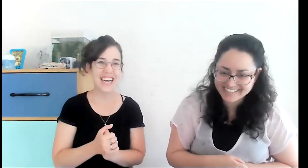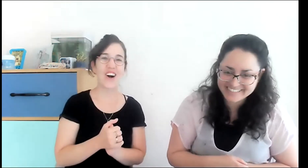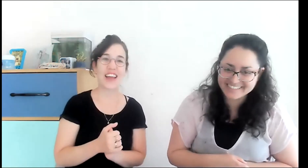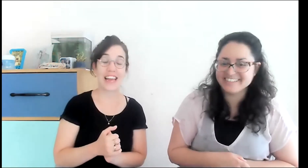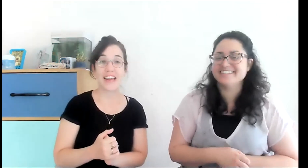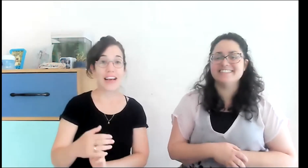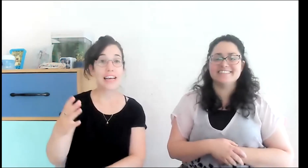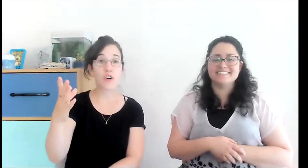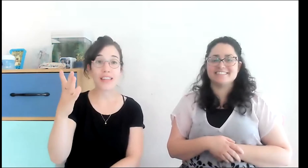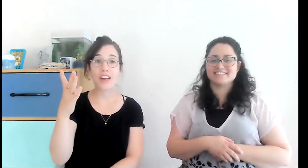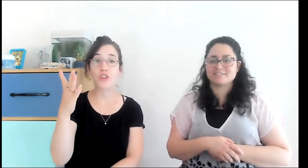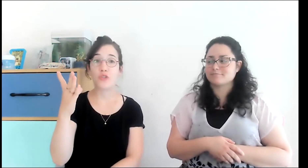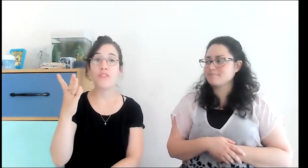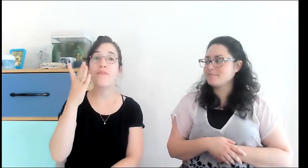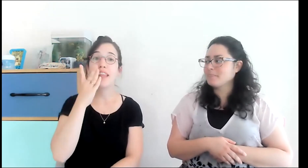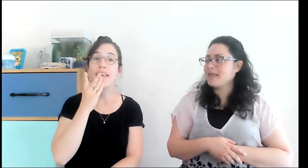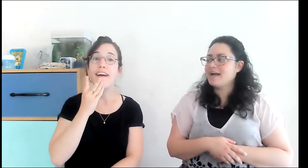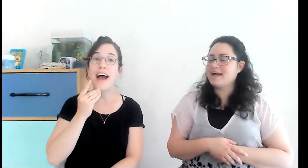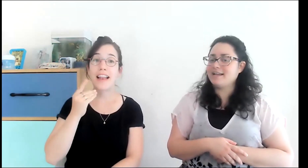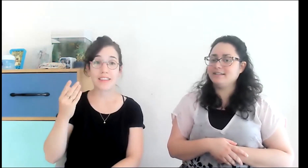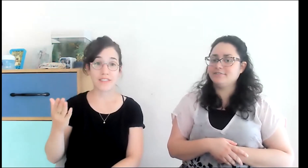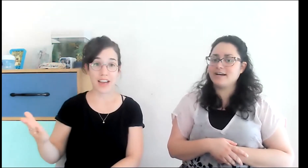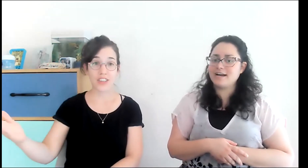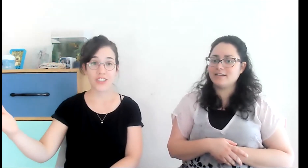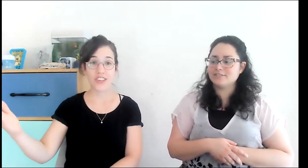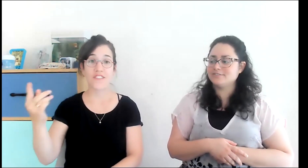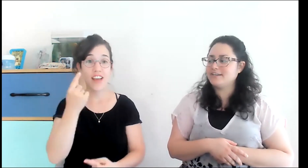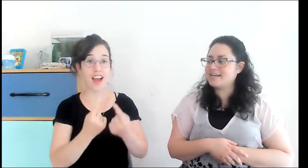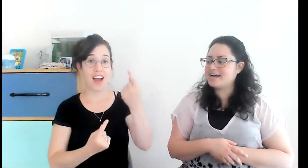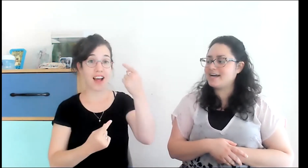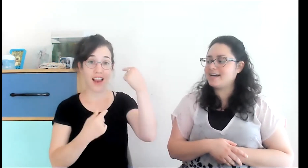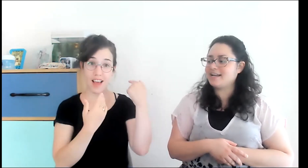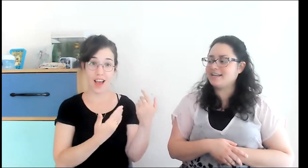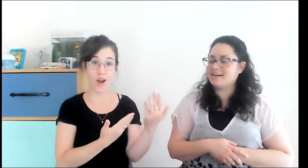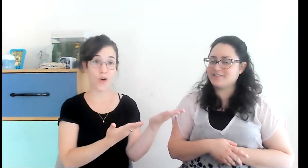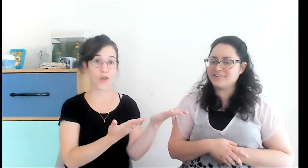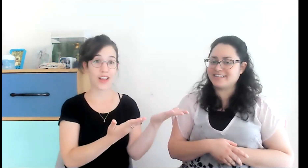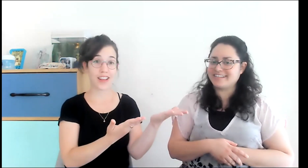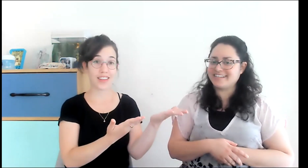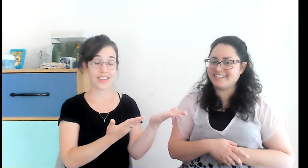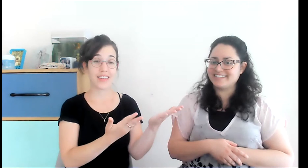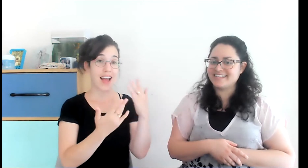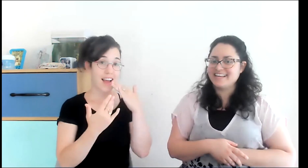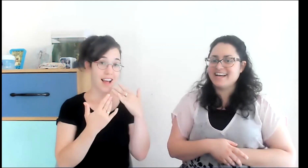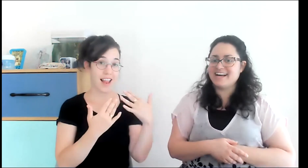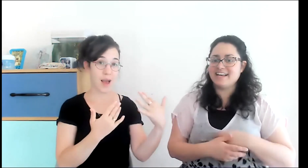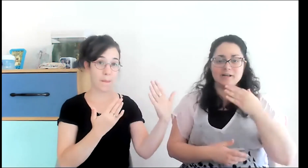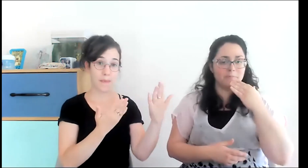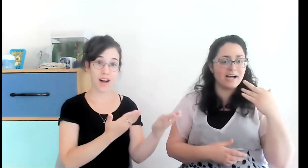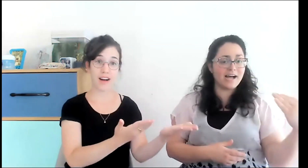יאללה. אוקיי, אז אנחנו מתחילות שוב. על הדבש ועל העוקץ, על